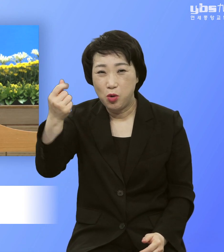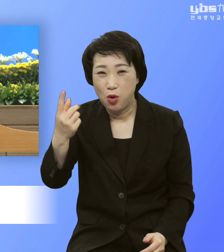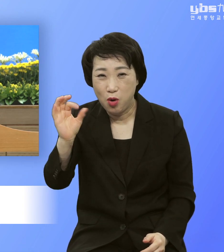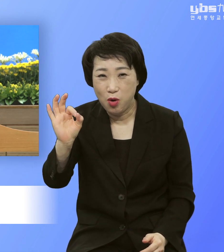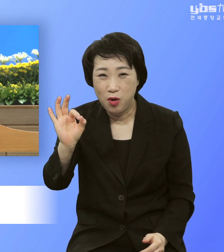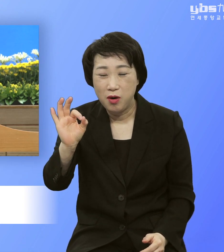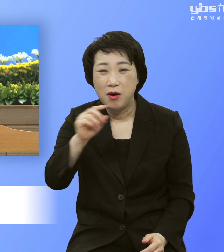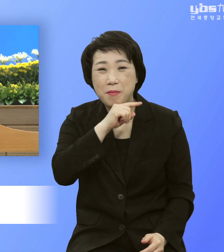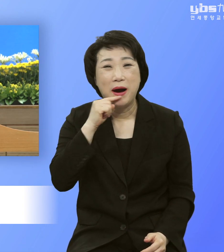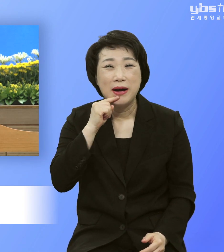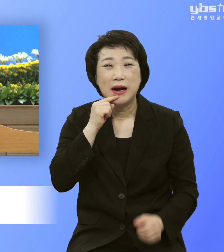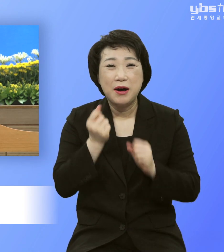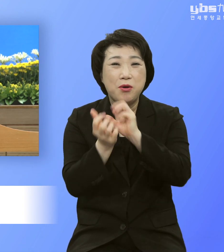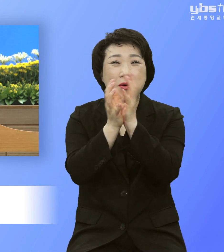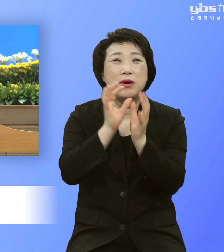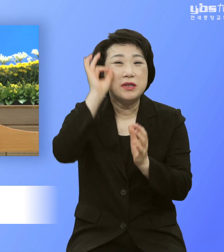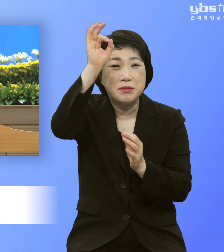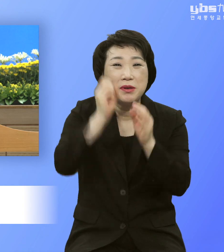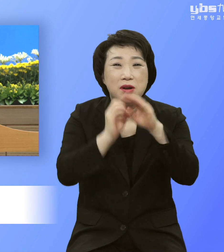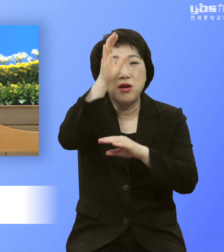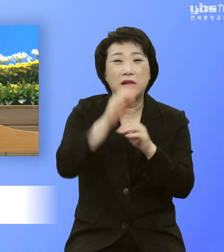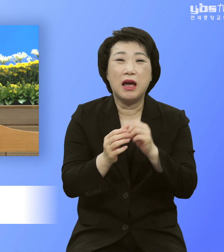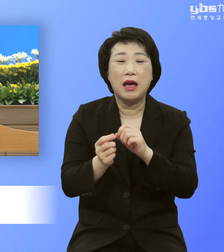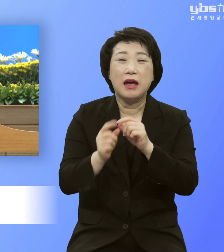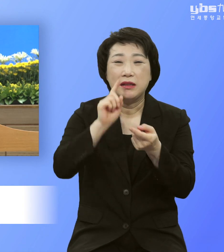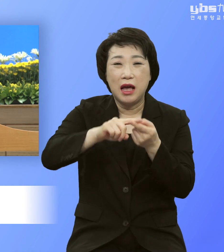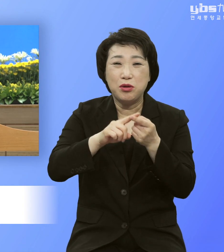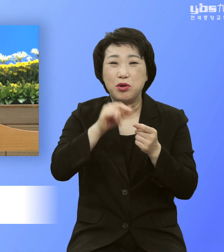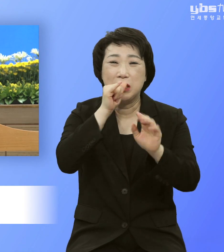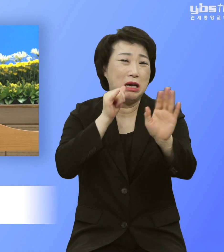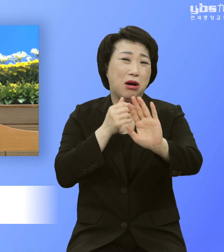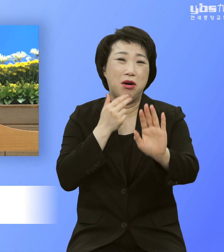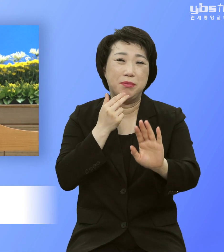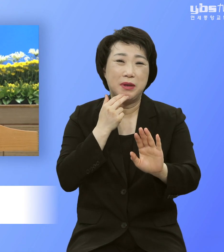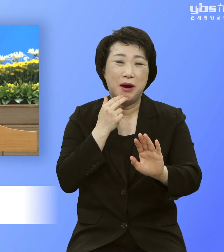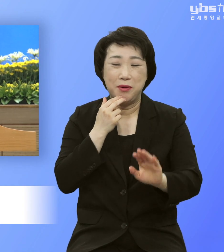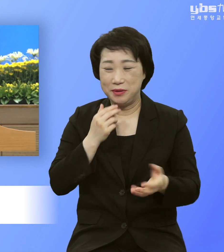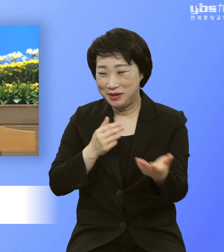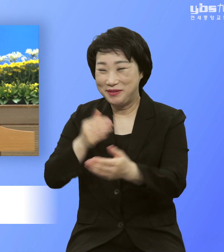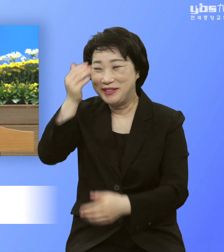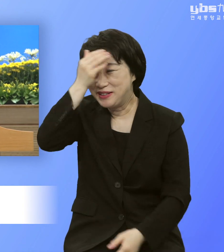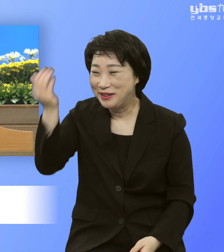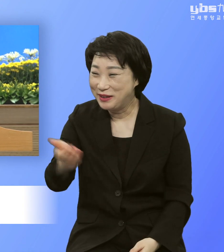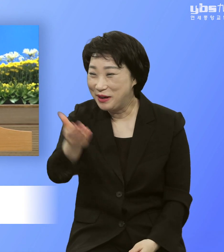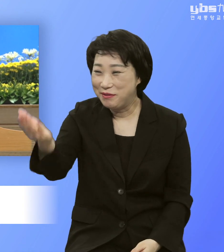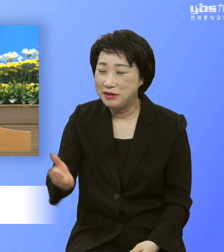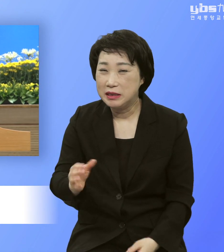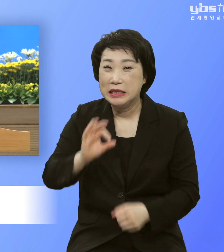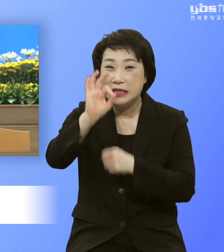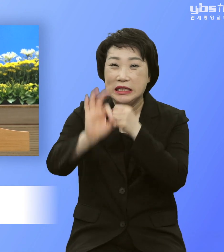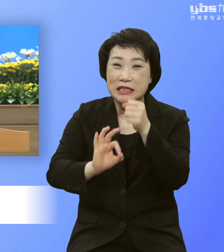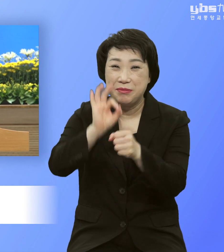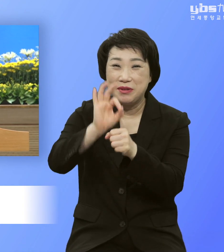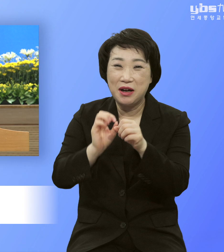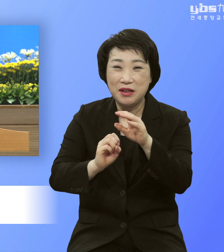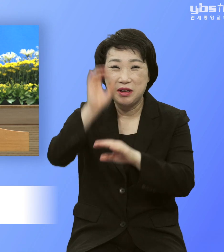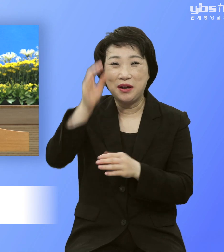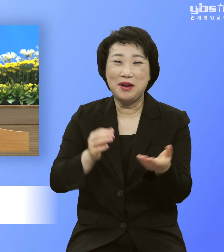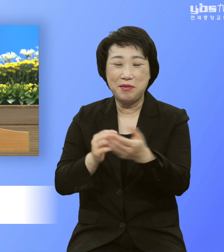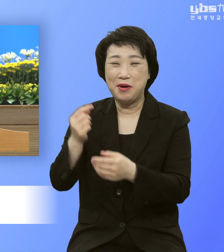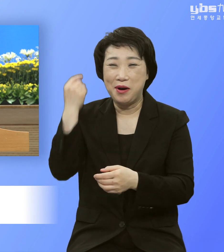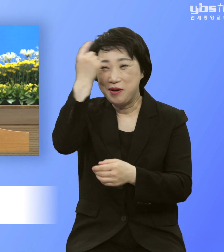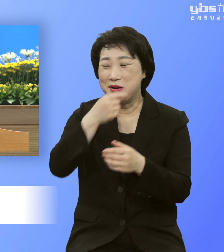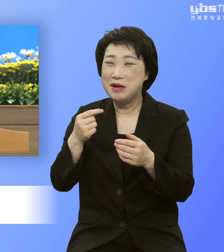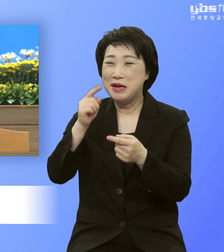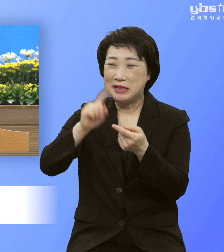빨갛게 10일 이상 펴 있는 꽃이 없다는 거예요. 여러분 청년들도 여러분 10년 이상 여러분 얼굴이